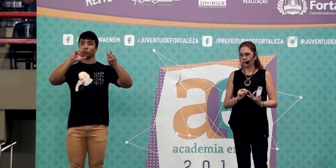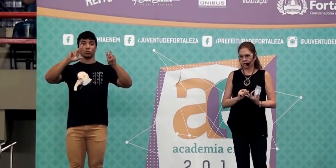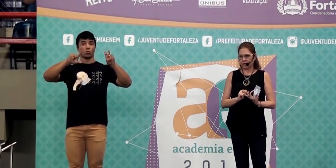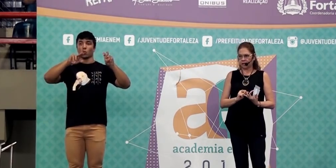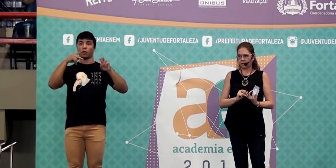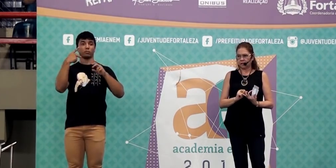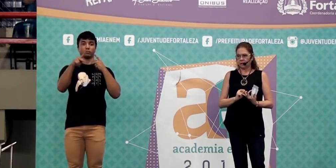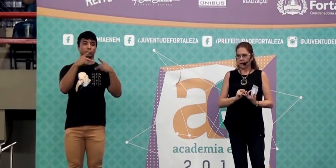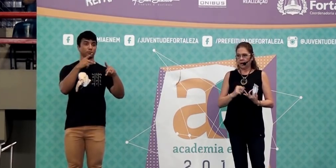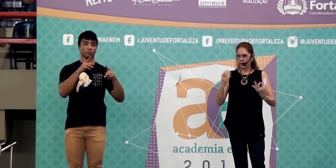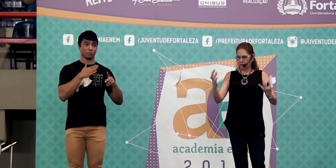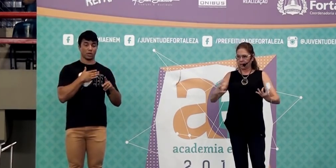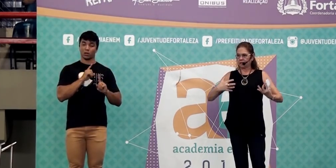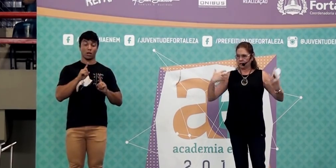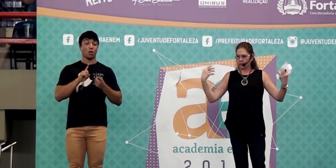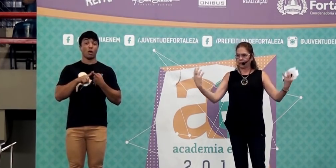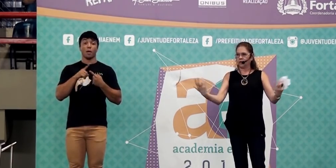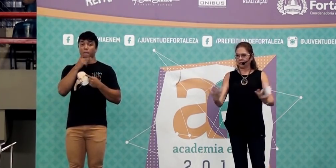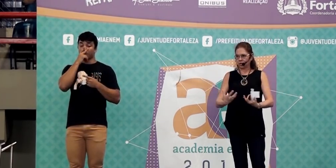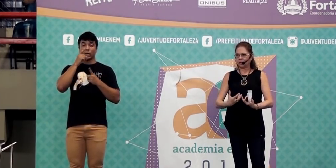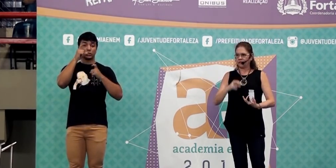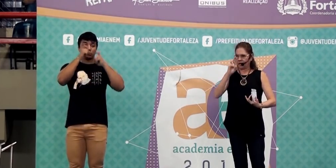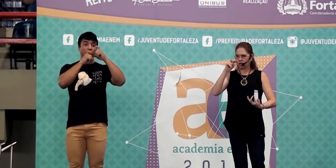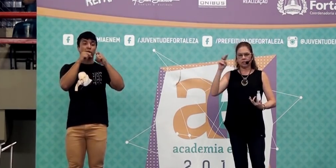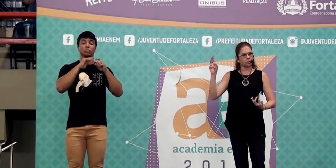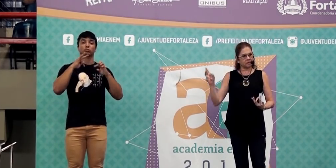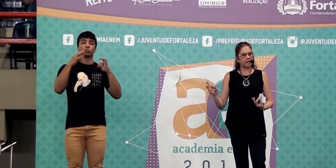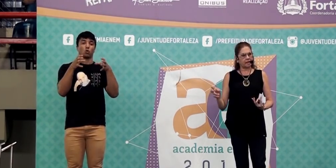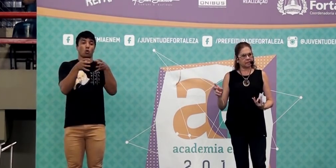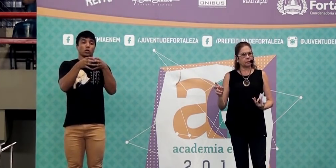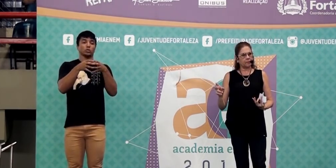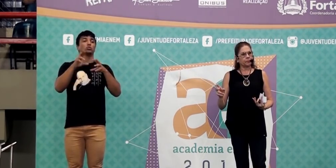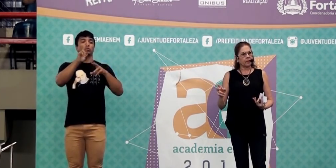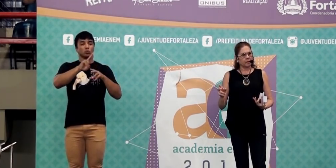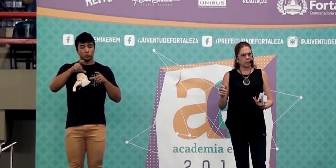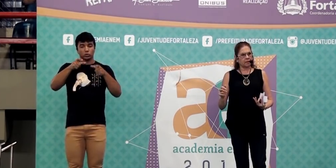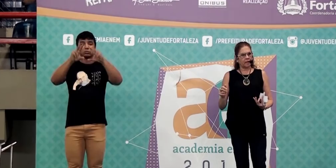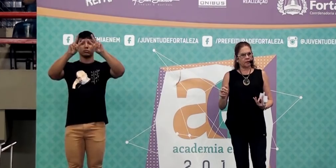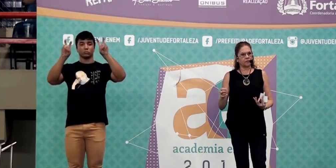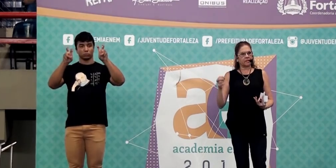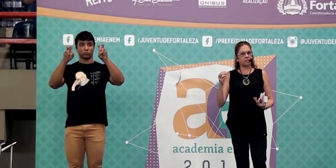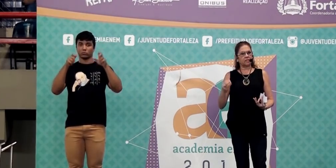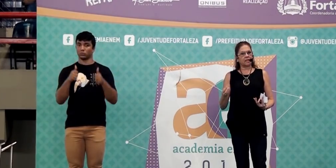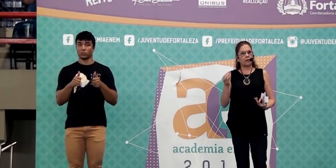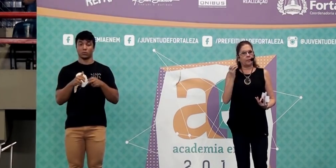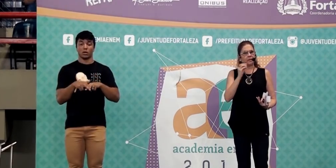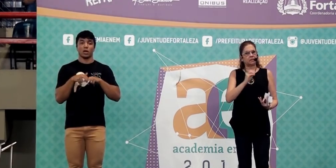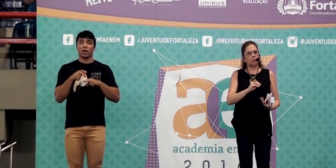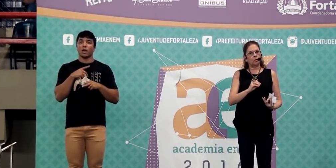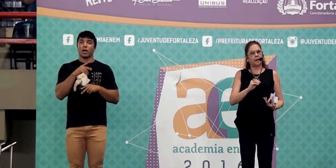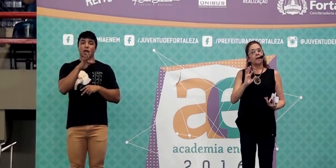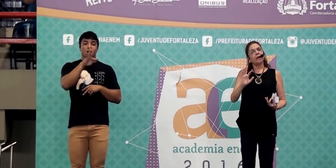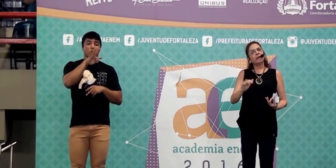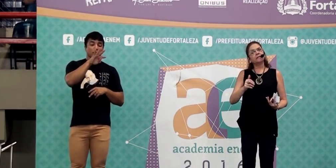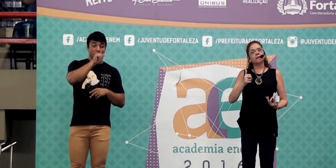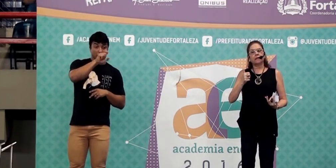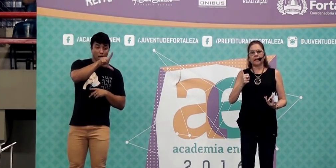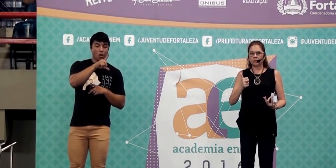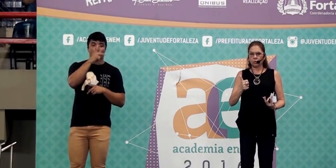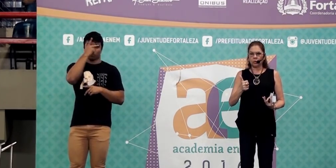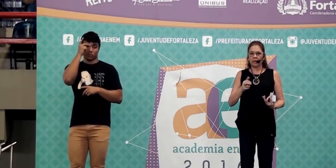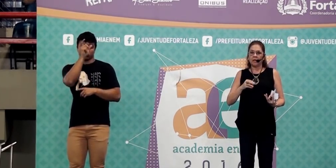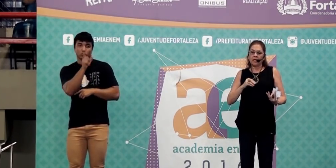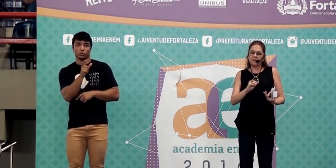nenhum de vocês. É uma expressão que é coletiva, aí a gente usa aspa. Entenderam? Você diz tal pessoa,